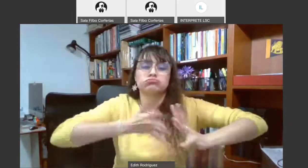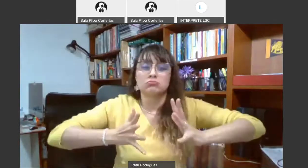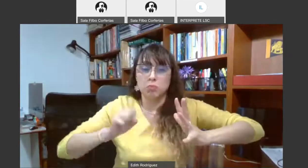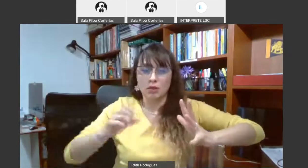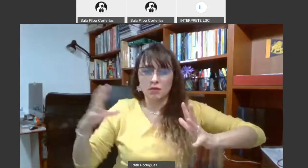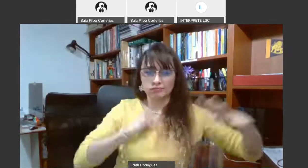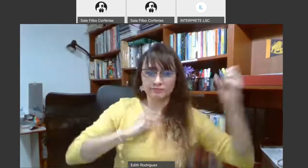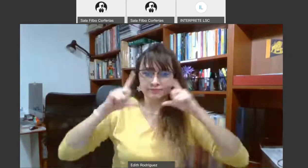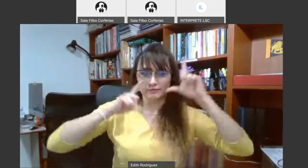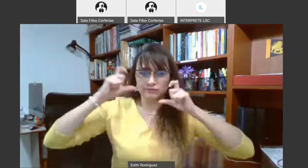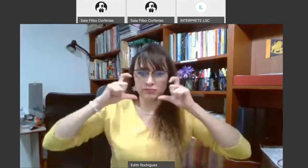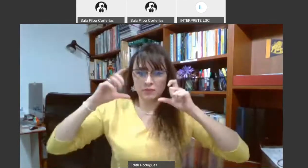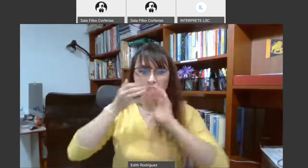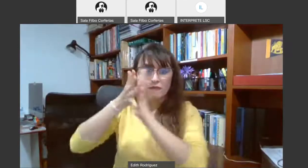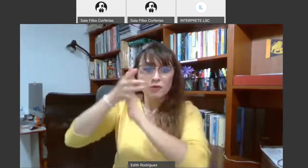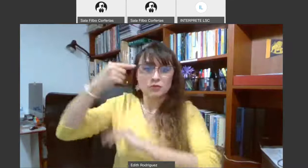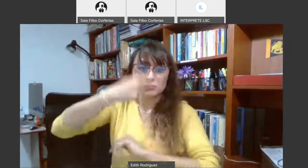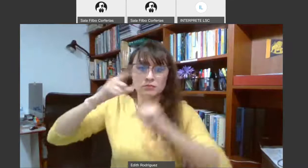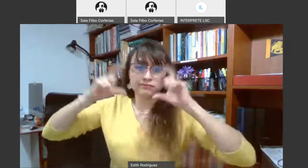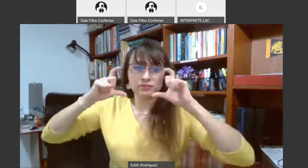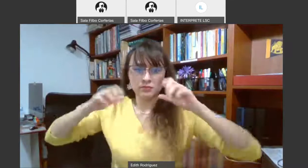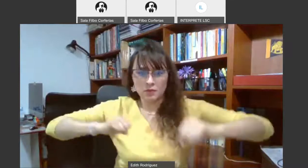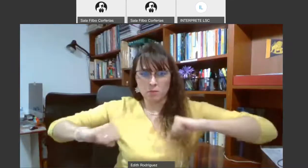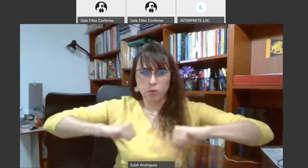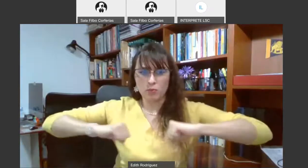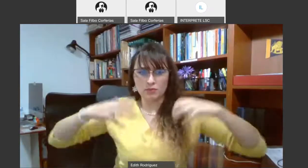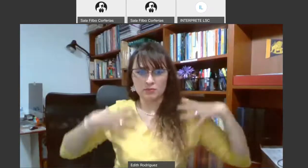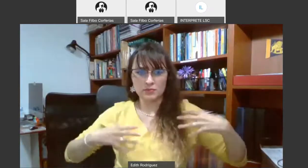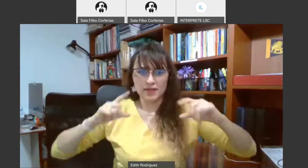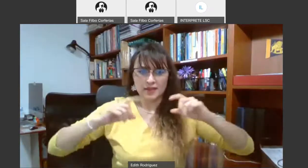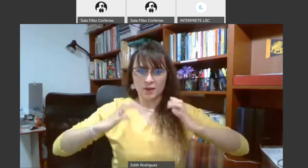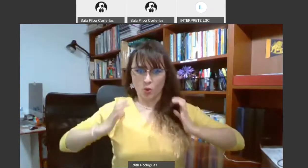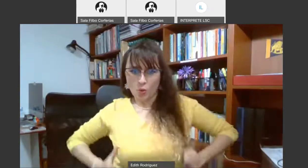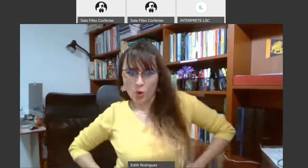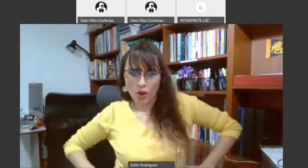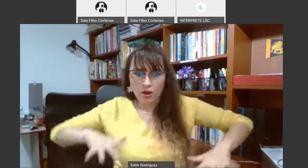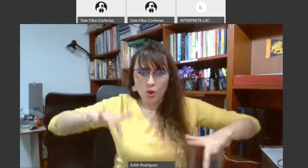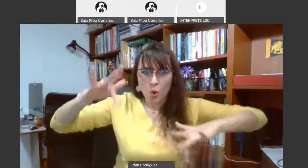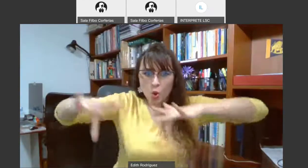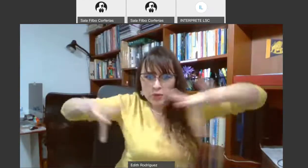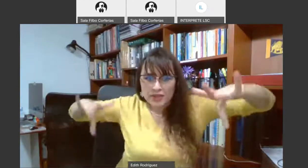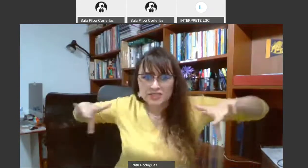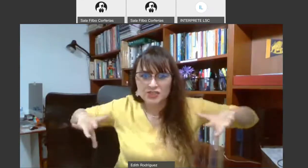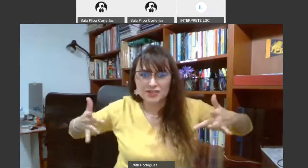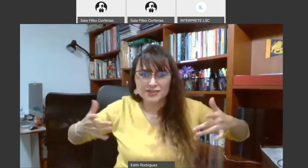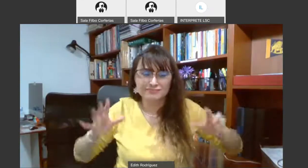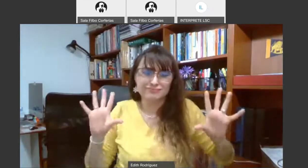si es una novela, dependiendo de lo que se esté diciendo en lengua de señas, es muy importante toda la parte gestual, toda la